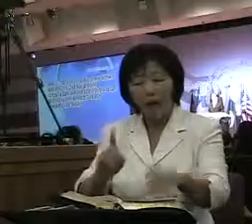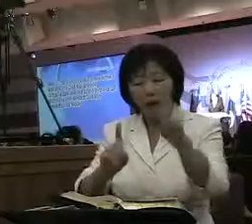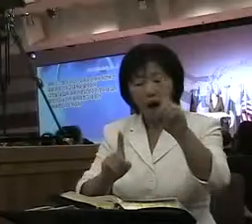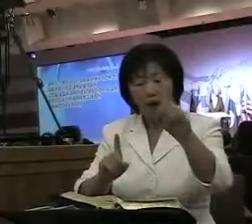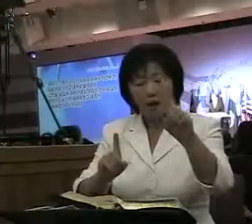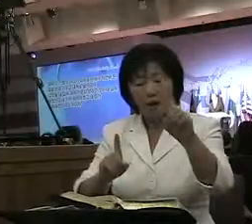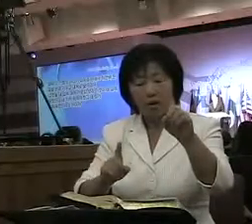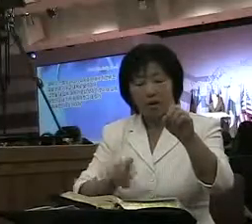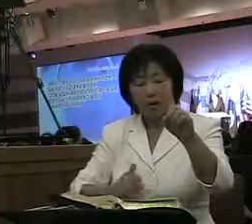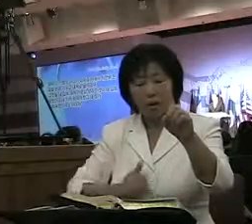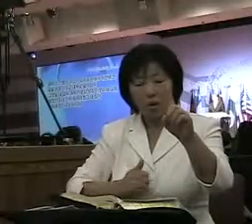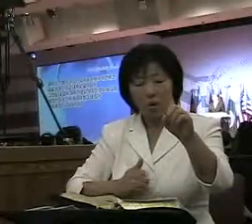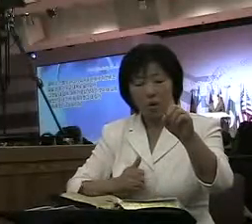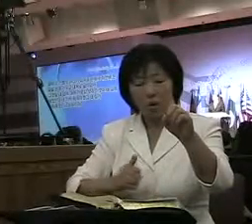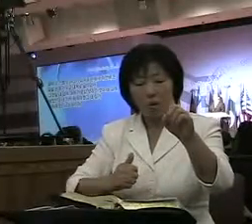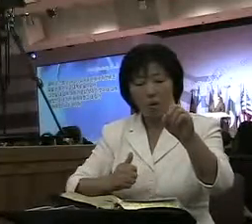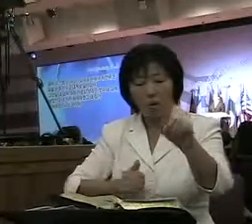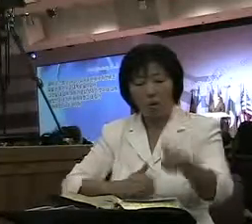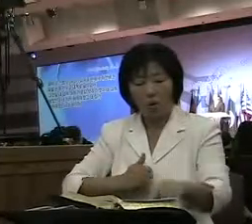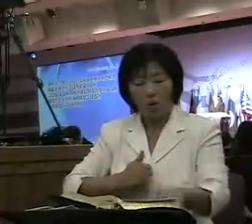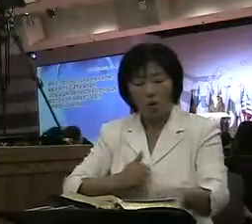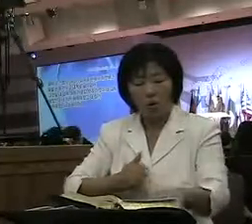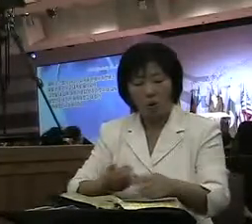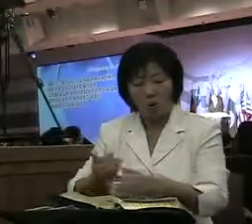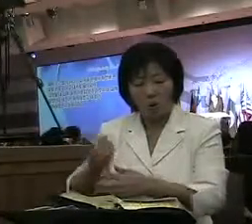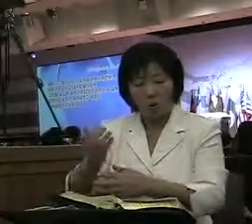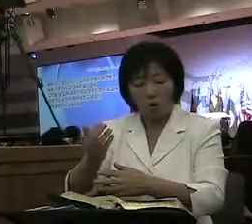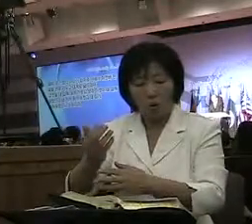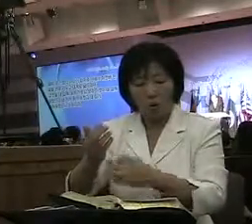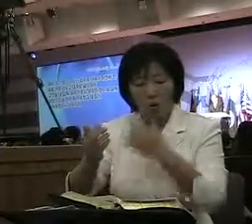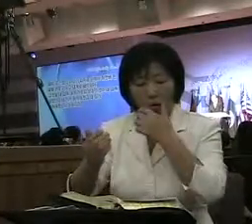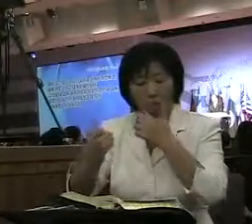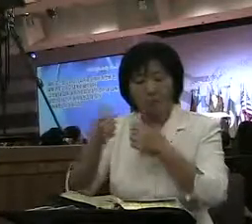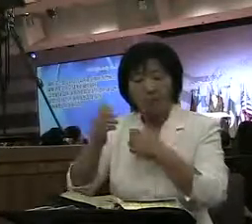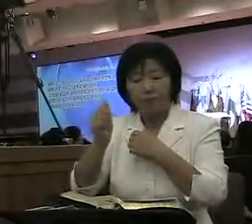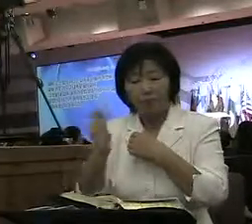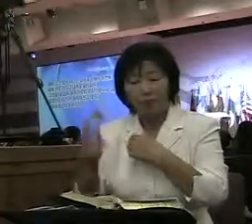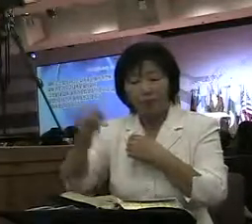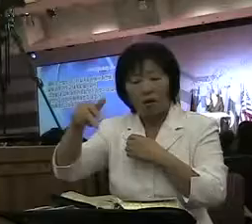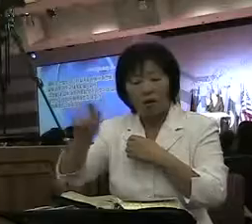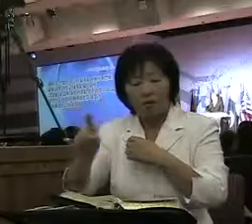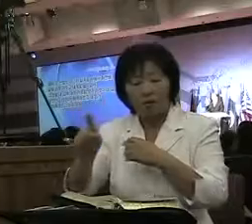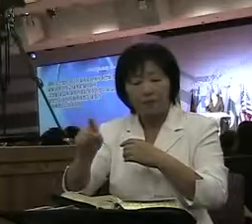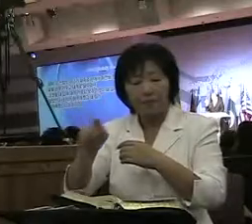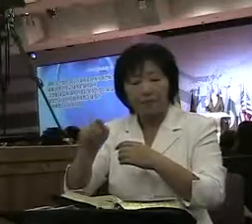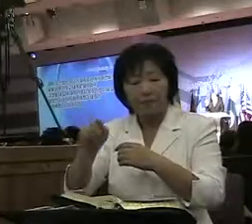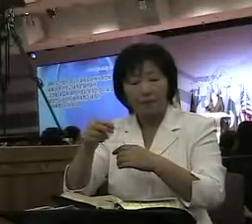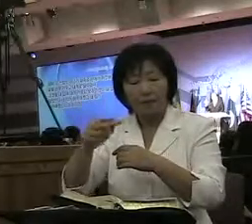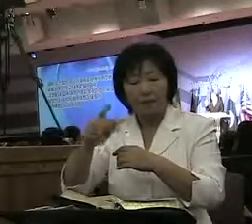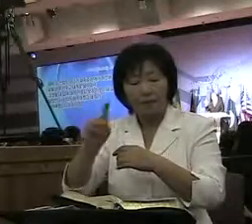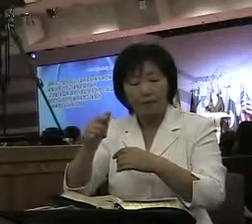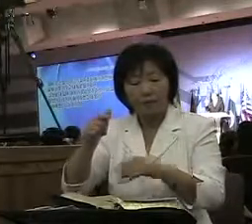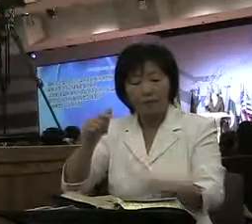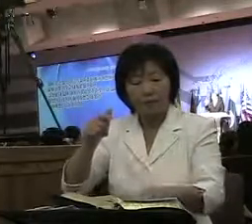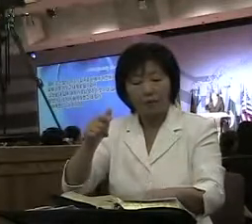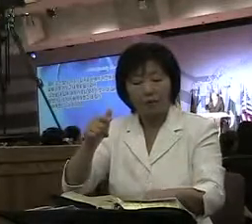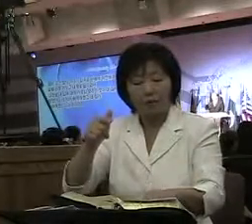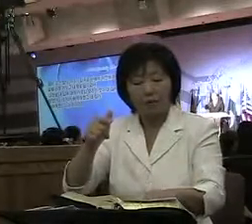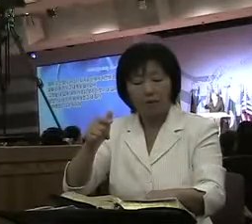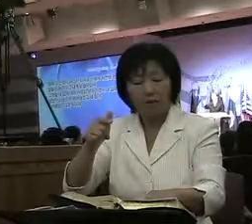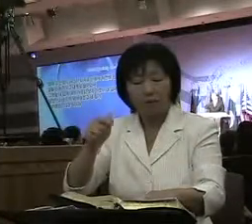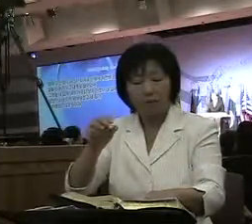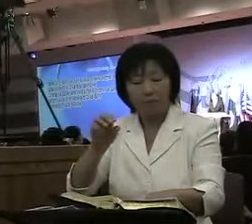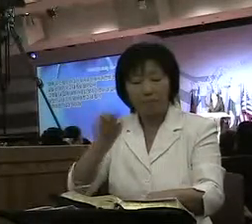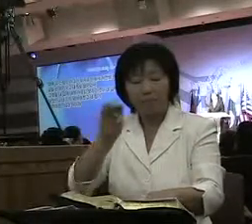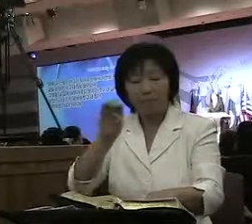단에서 취함과 핀 숯을 손에 가지고 내게로 날아와서 그것을 내 입에 대며 가로되 보라